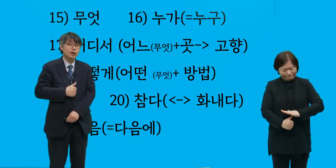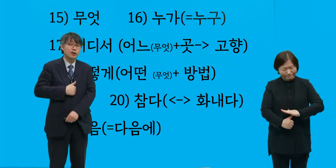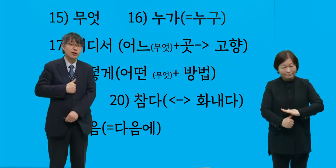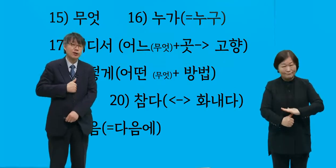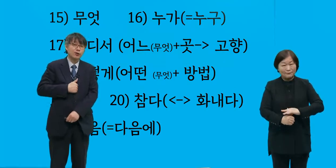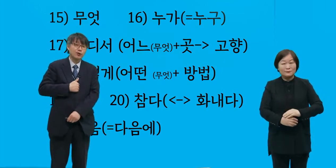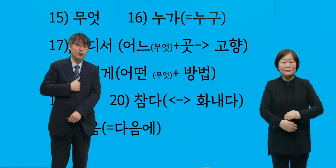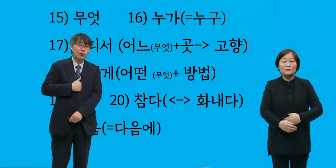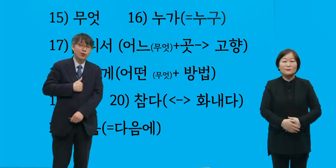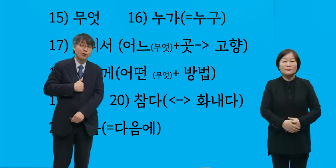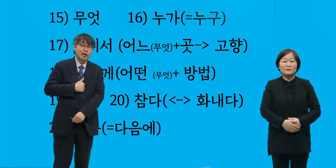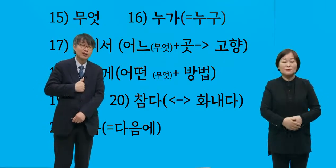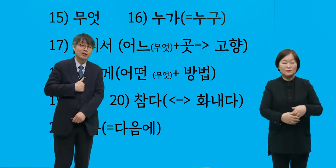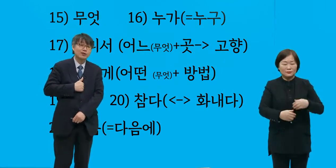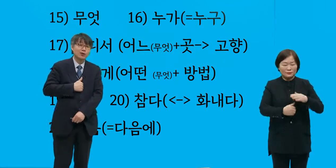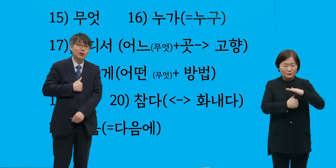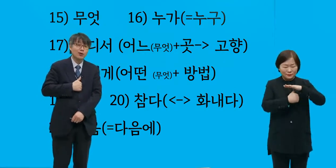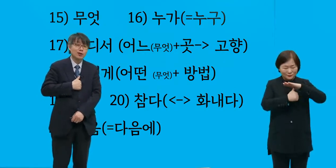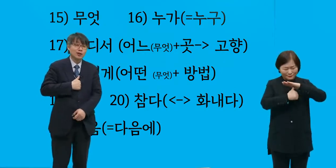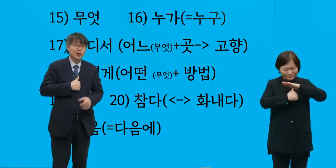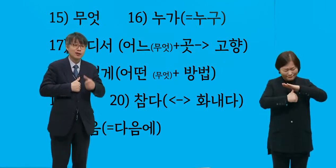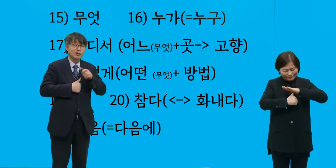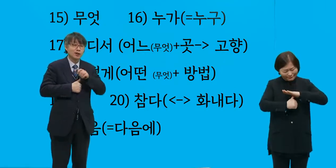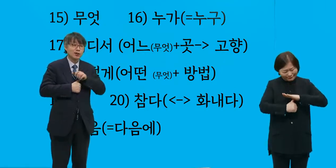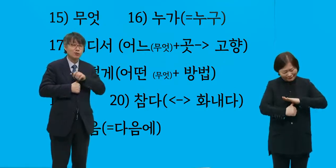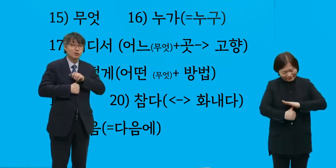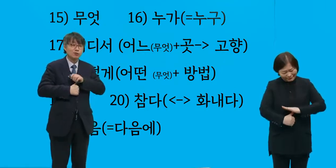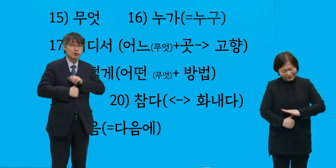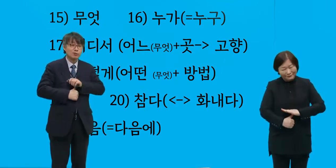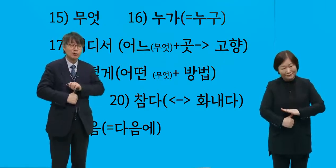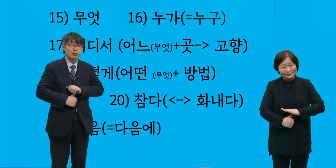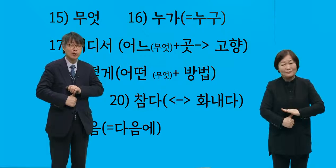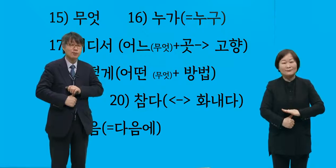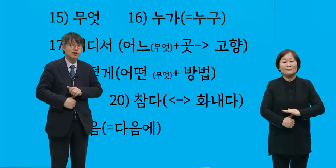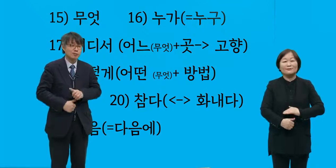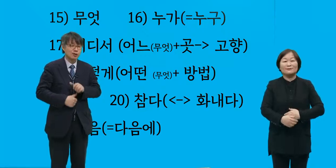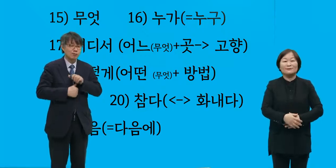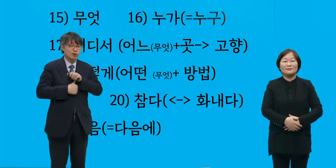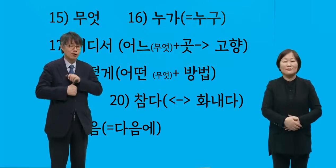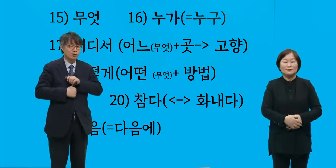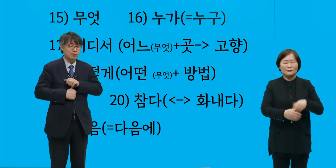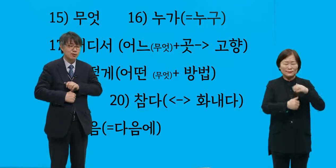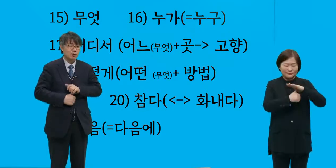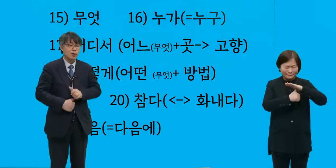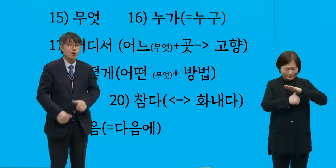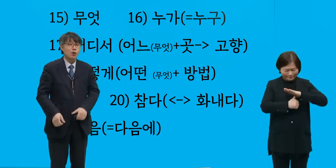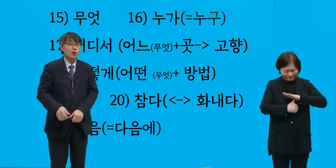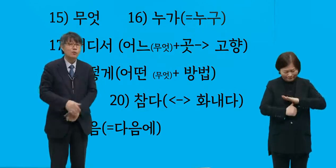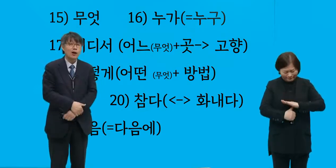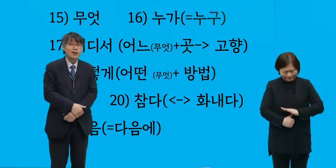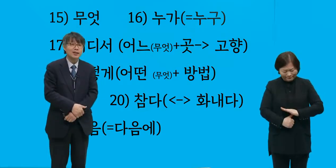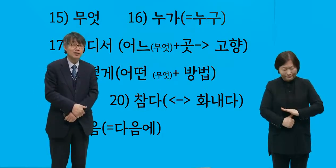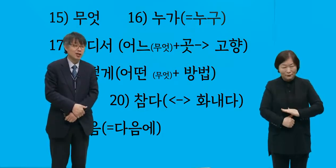이렇게 올라오는 게 있으시죠. 그대로 이렇게 쭉 누르시면 참는 겁니다. 참는 거. 그럼 화내다는 어떻게